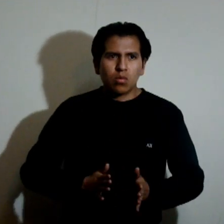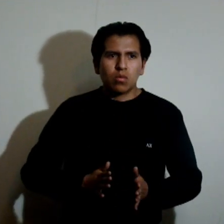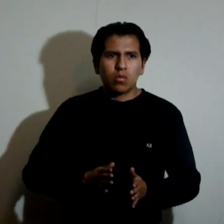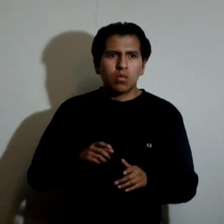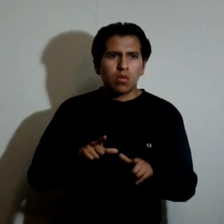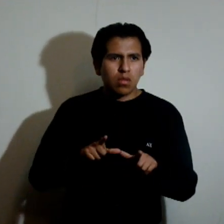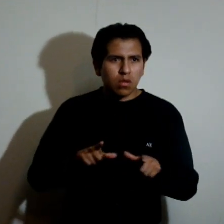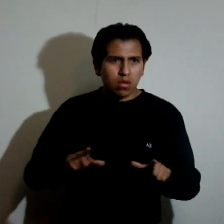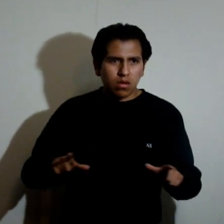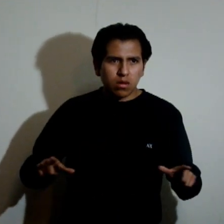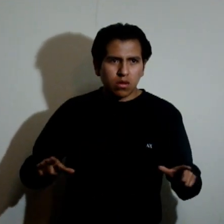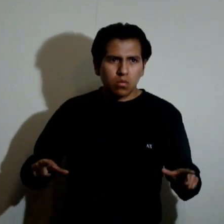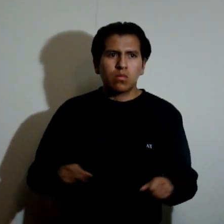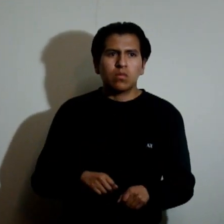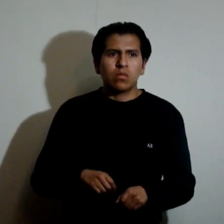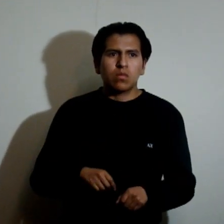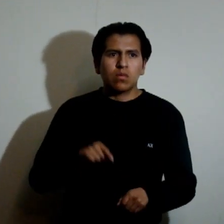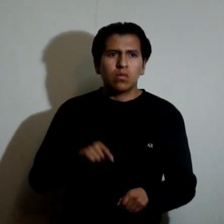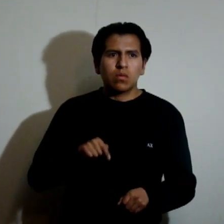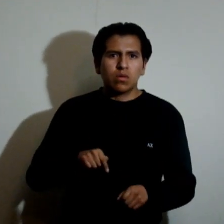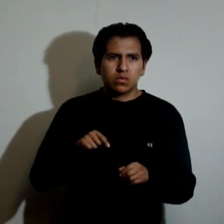Este texto corresponde a la cultura andina.